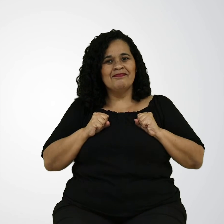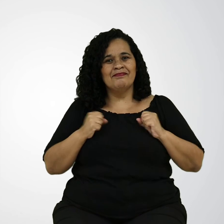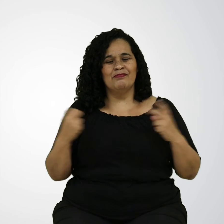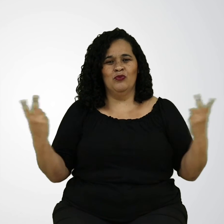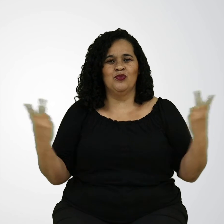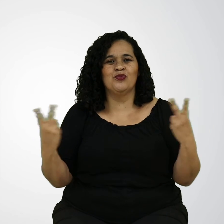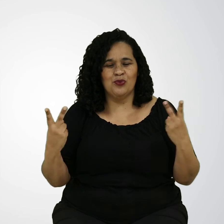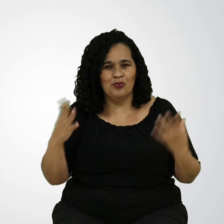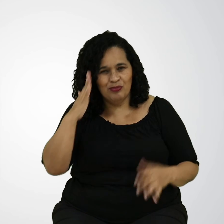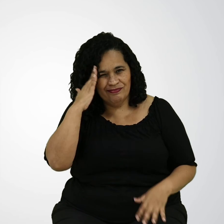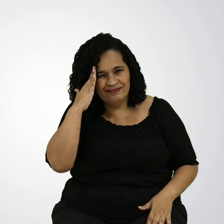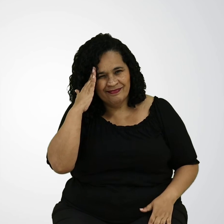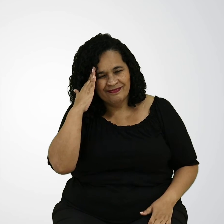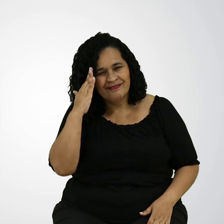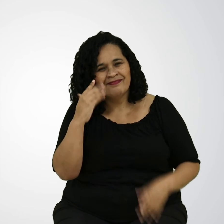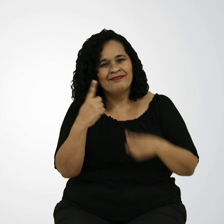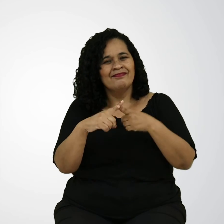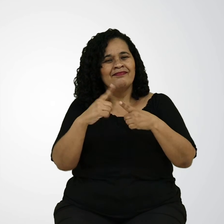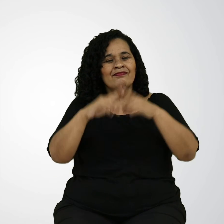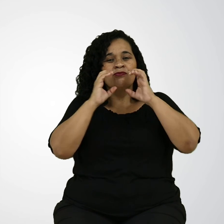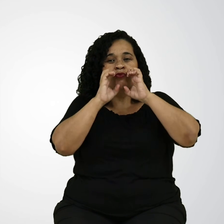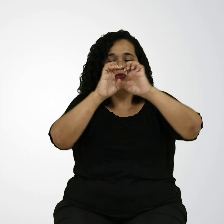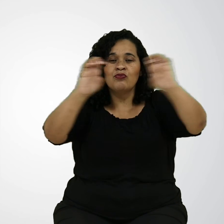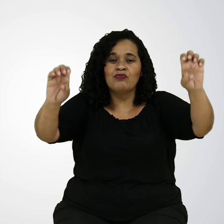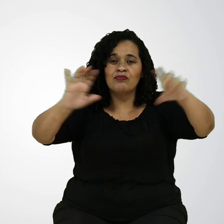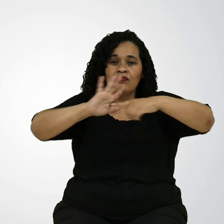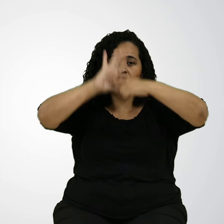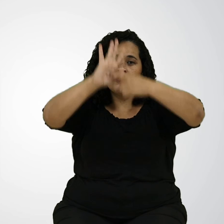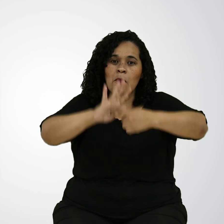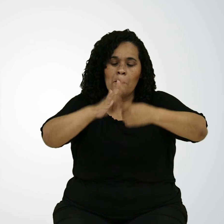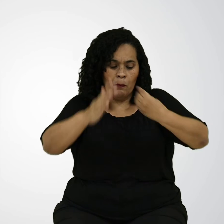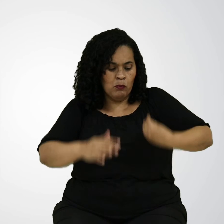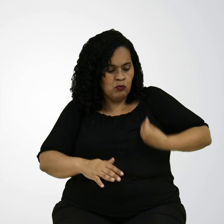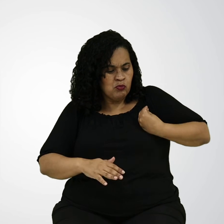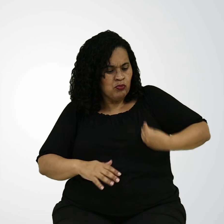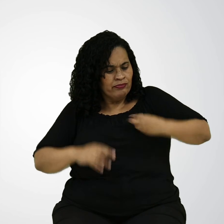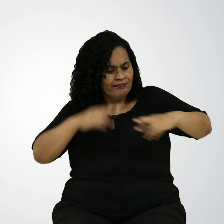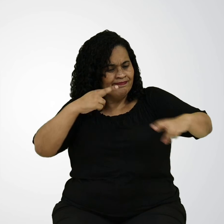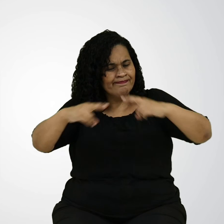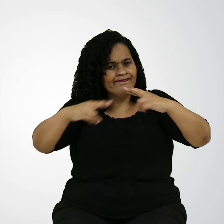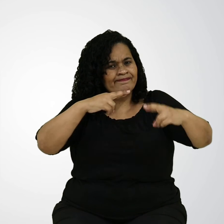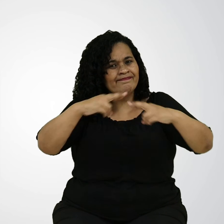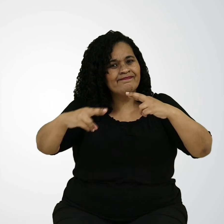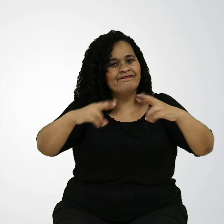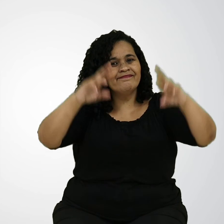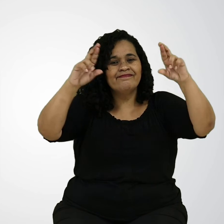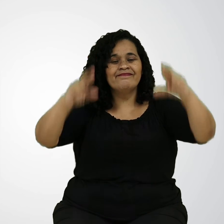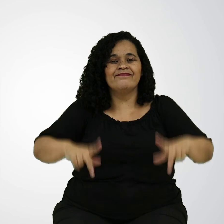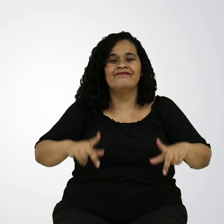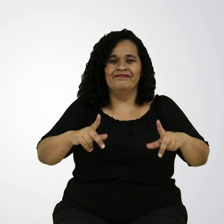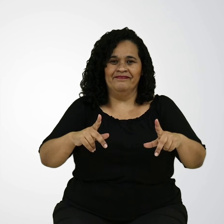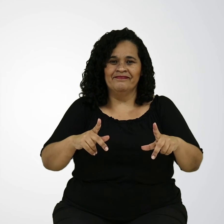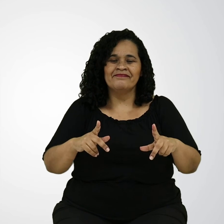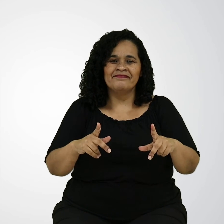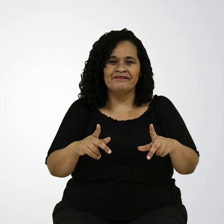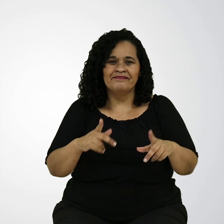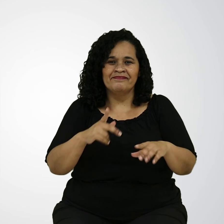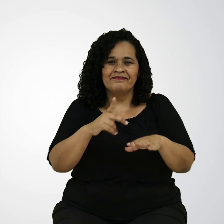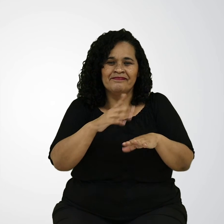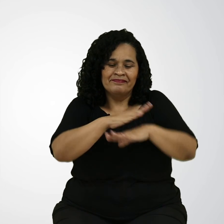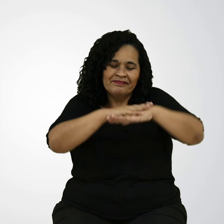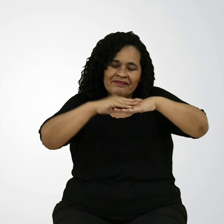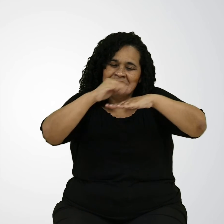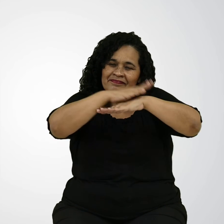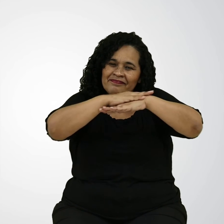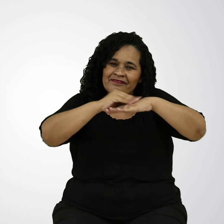o evangelho, ele muda de maneira prática as nossas relações e a maneira que a gente age no dia a dia, né? Com certeza. É